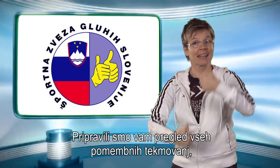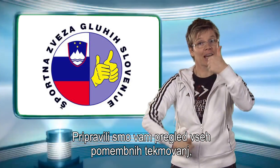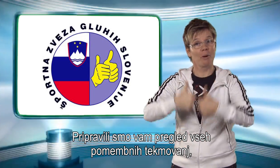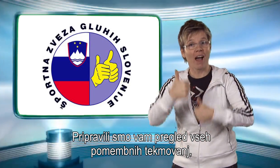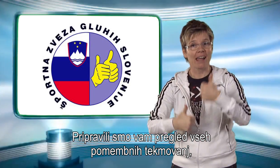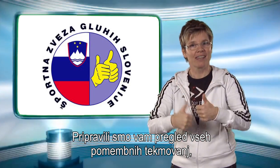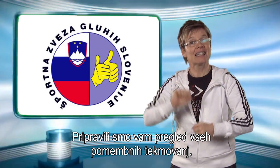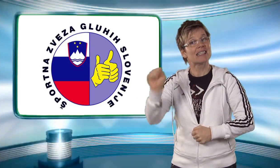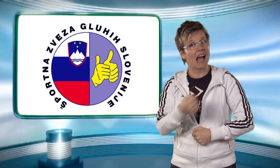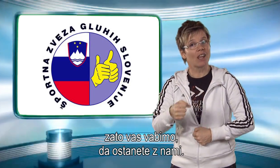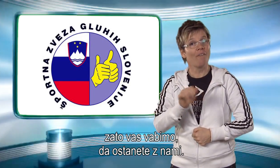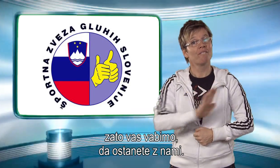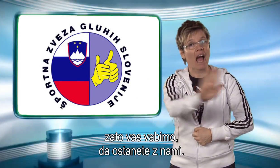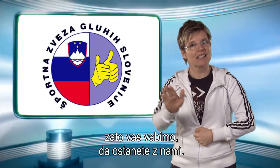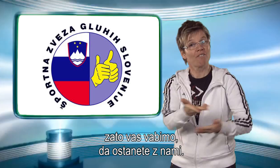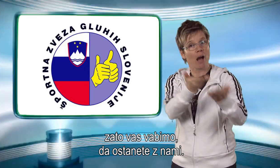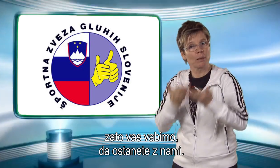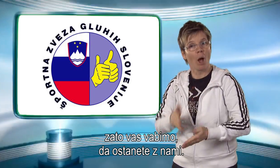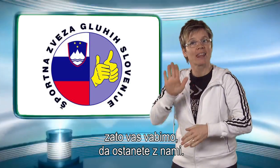vas vabimo, da ostanete z nami.